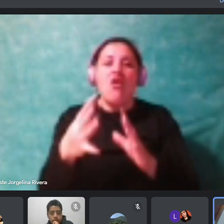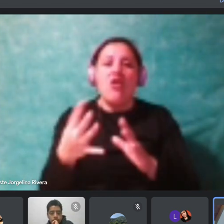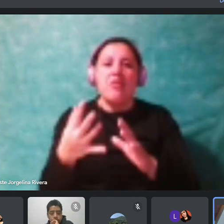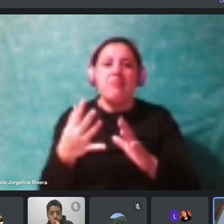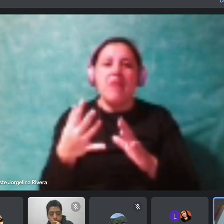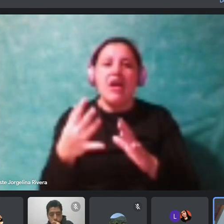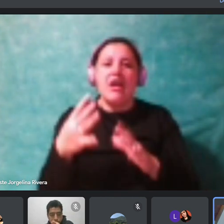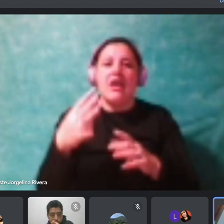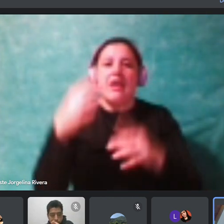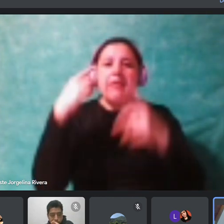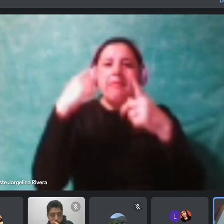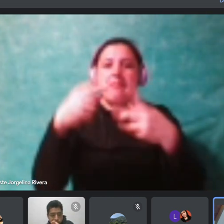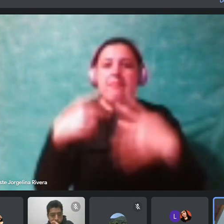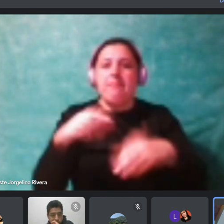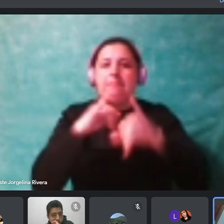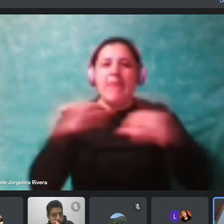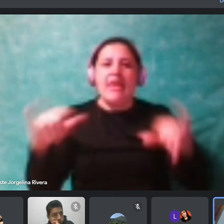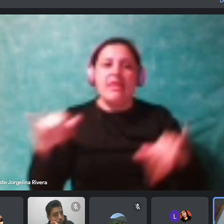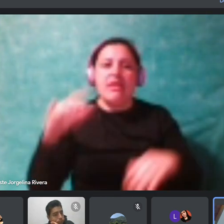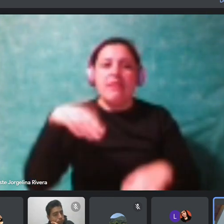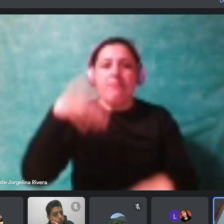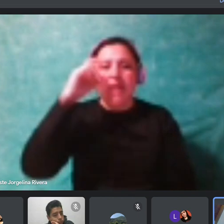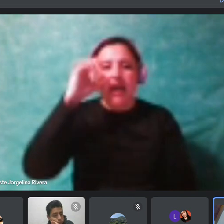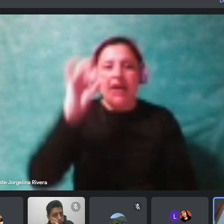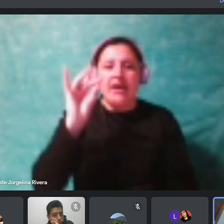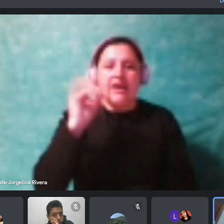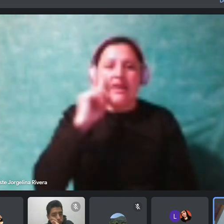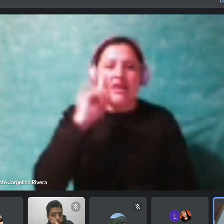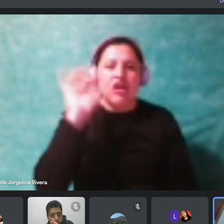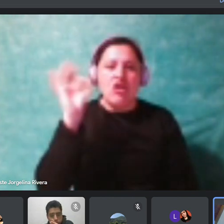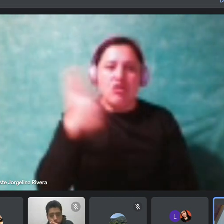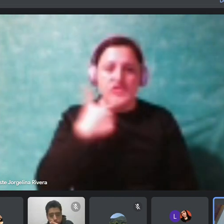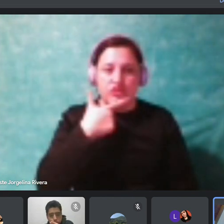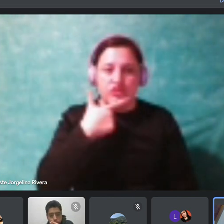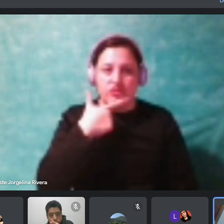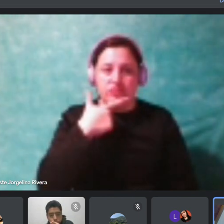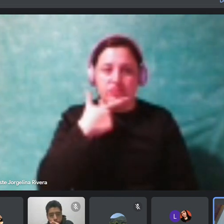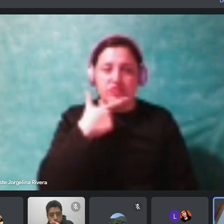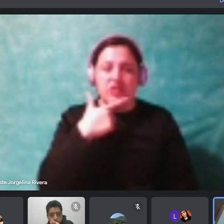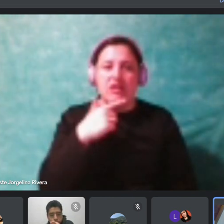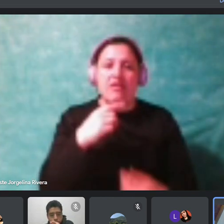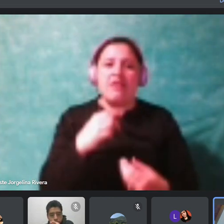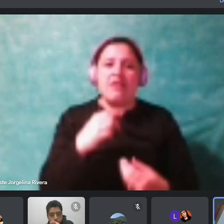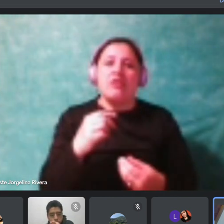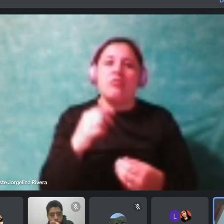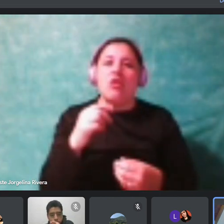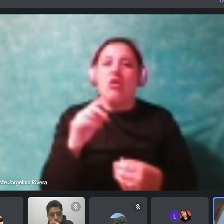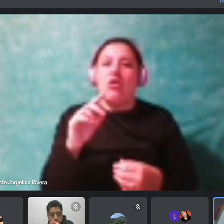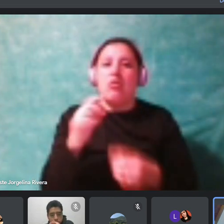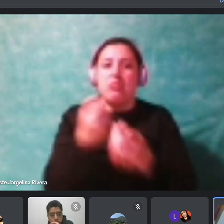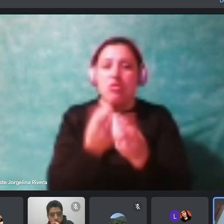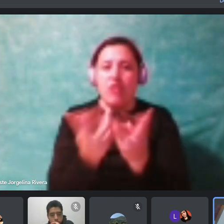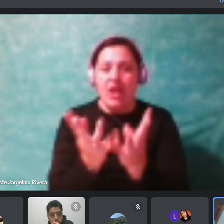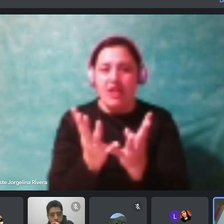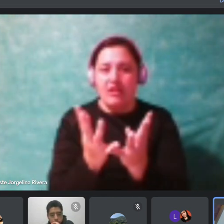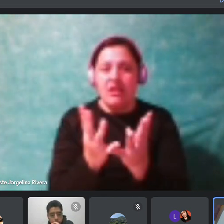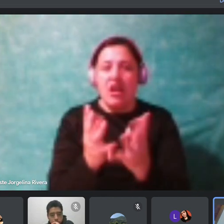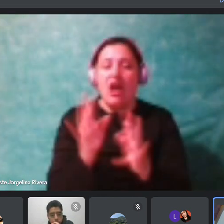en latín el plural, porque el singular es medium, ¿sí? Estos son los